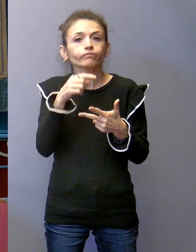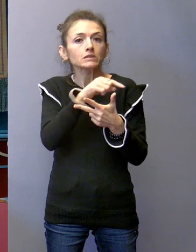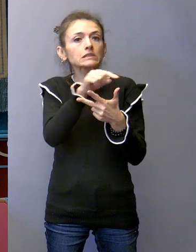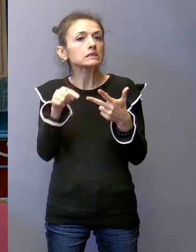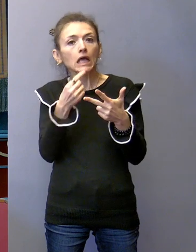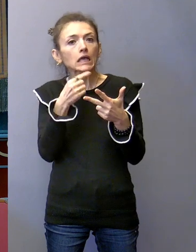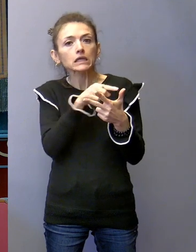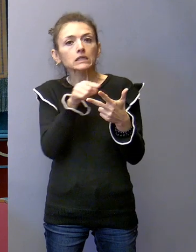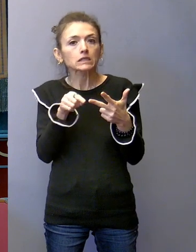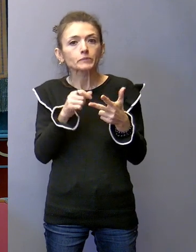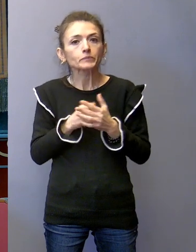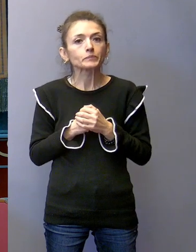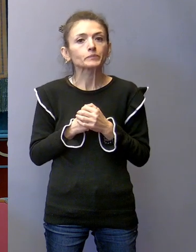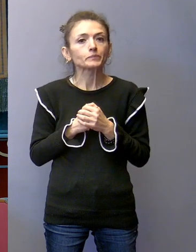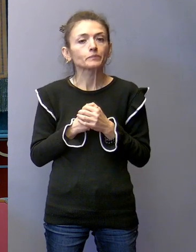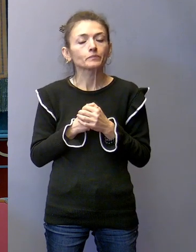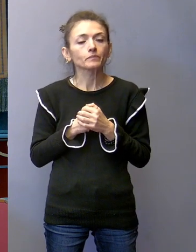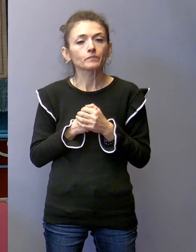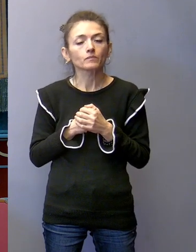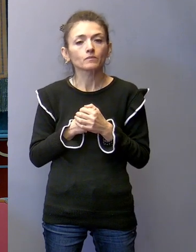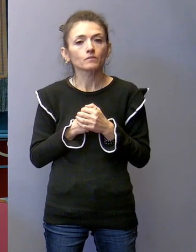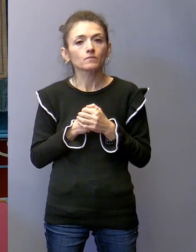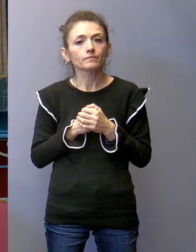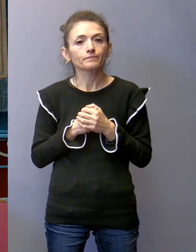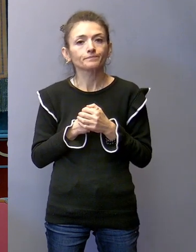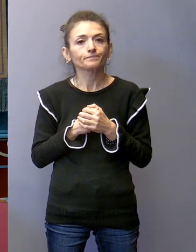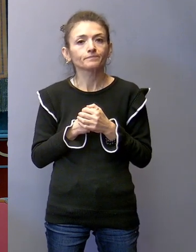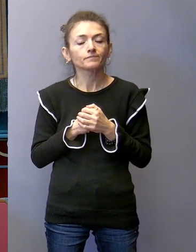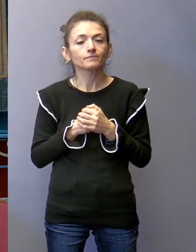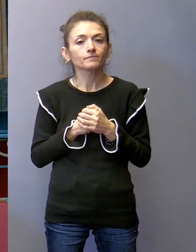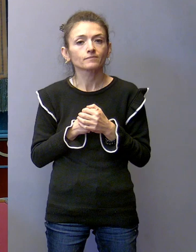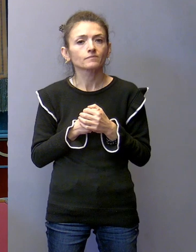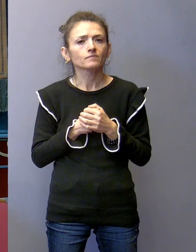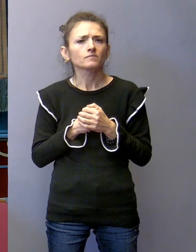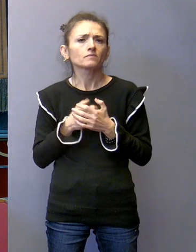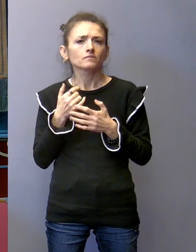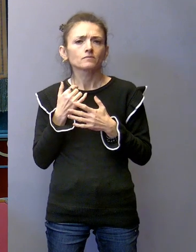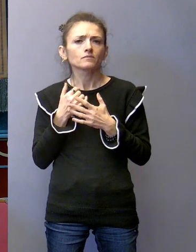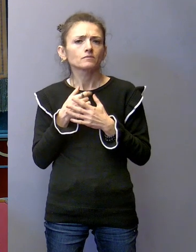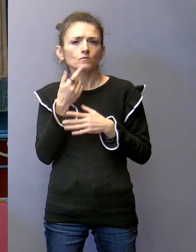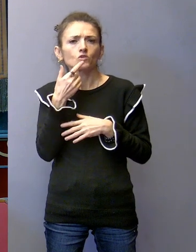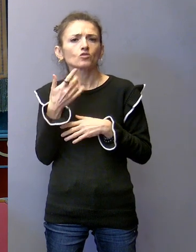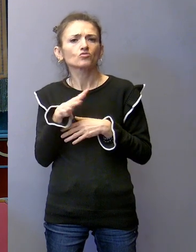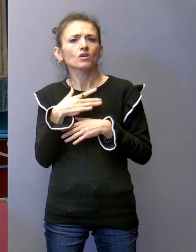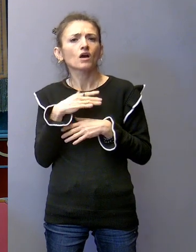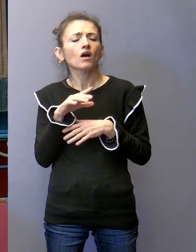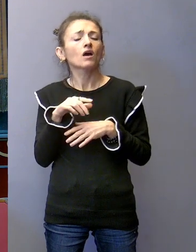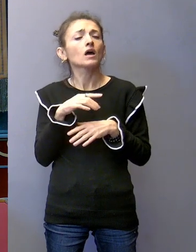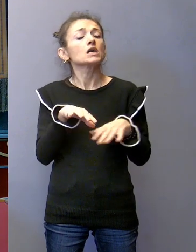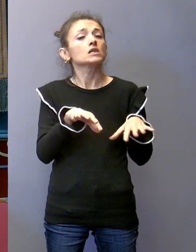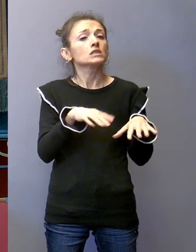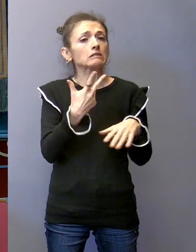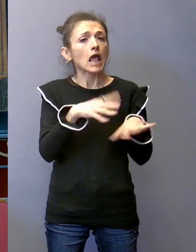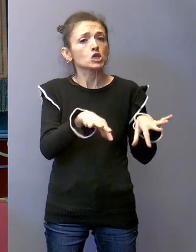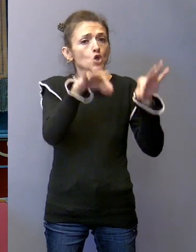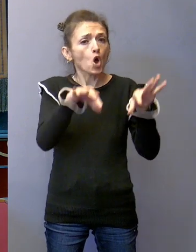illustra prego Sì sì l'ho già detto illustriamo prima le tre sospensive